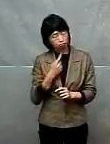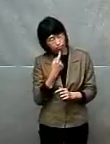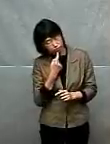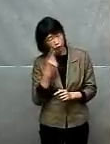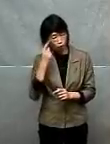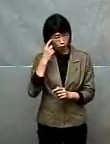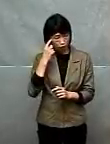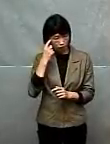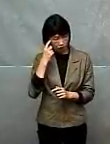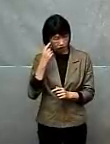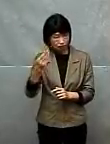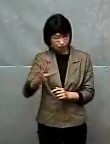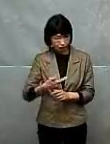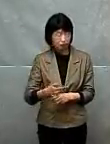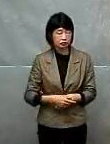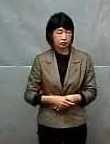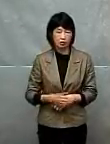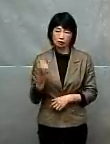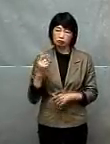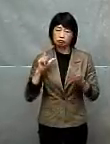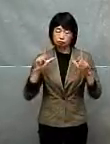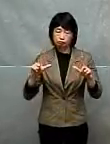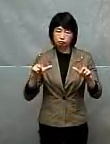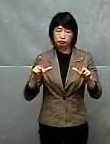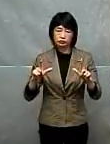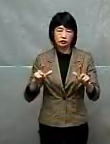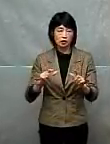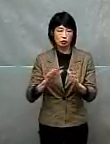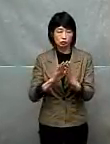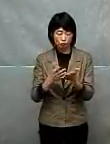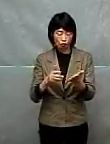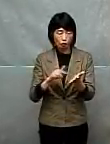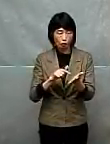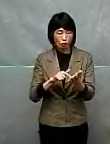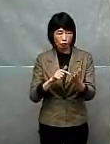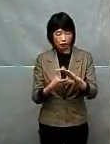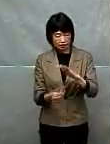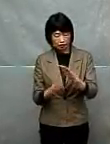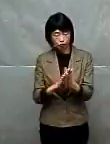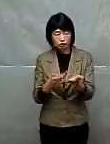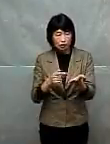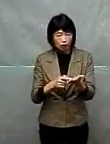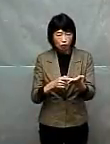ないんですね。だからどういう印刷物か分からなくて、ただその